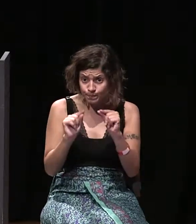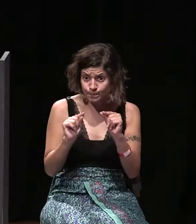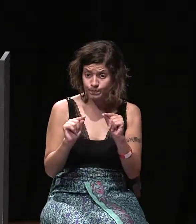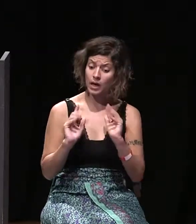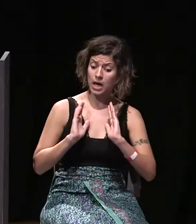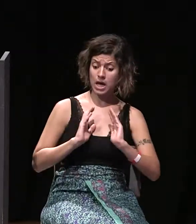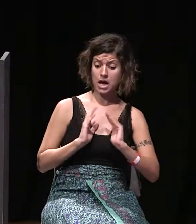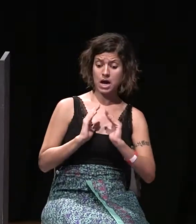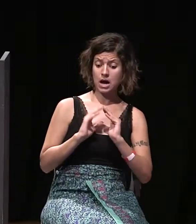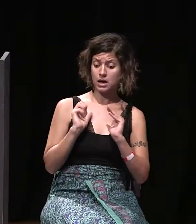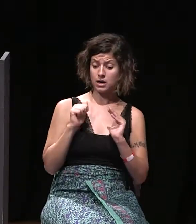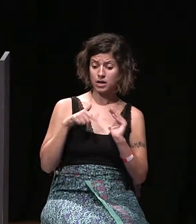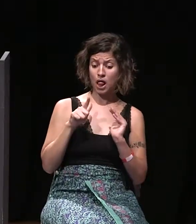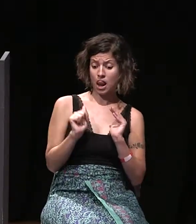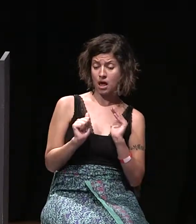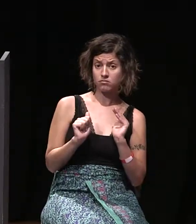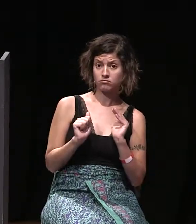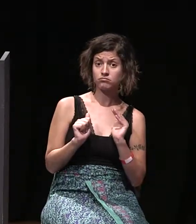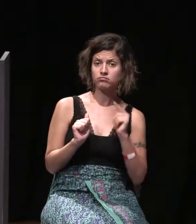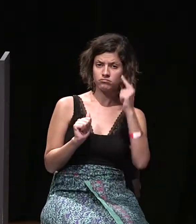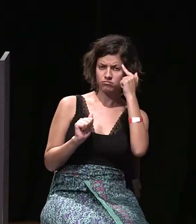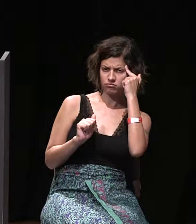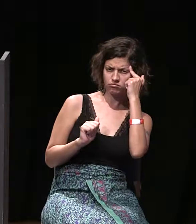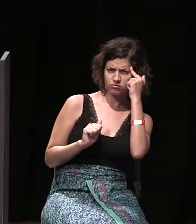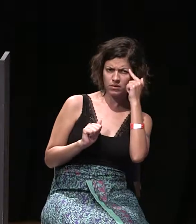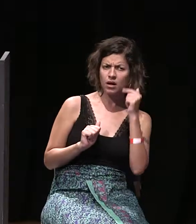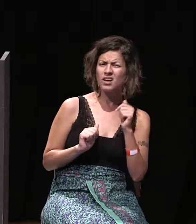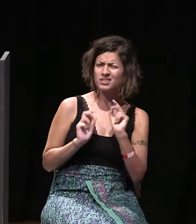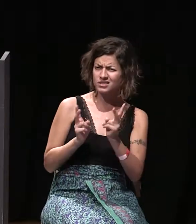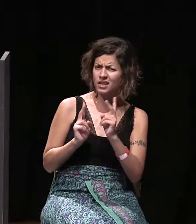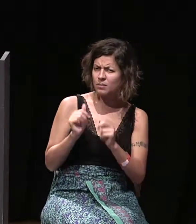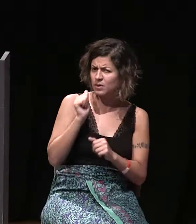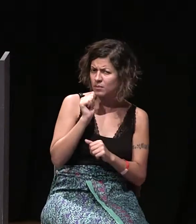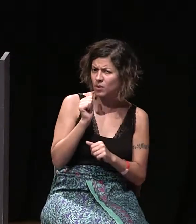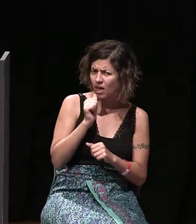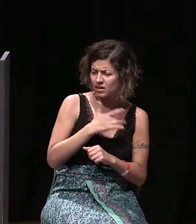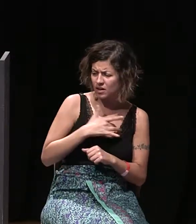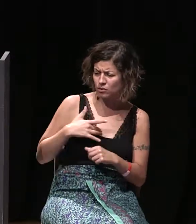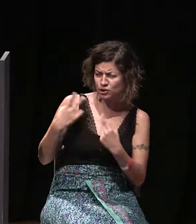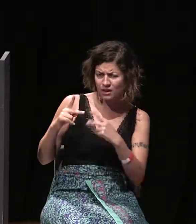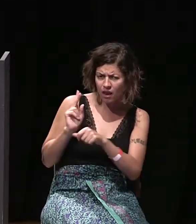a questionar um pouco se a saúde da mulher estava sendo realmente atendida em todos os